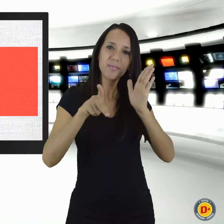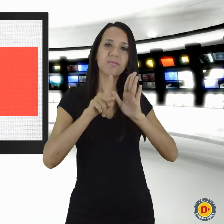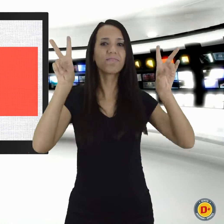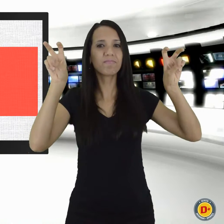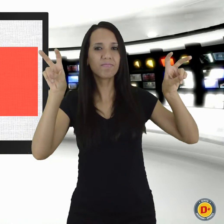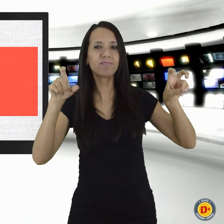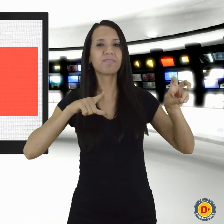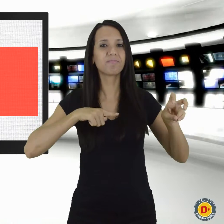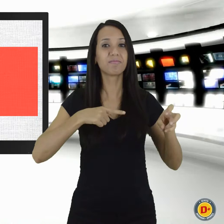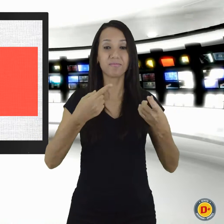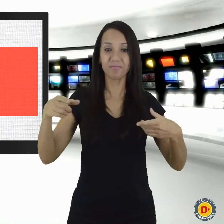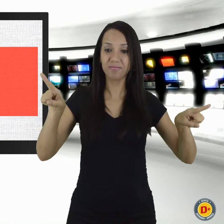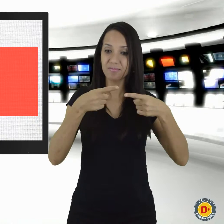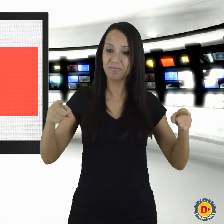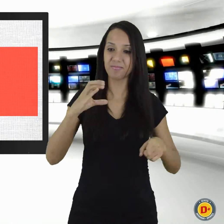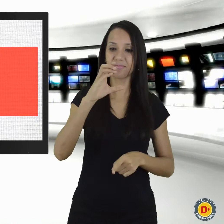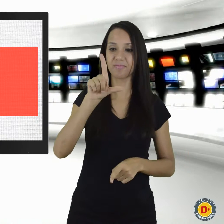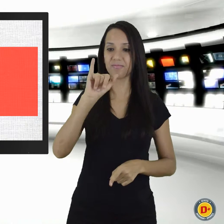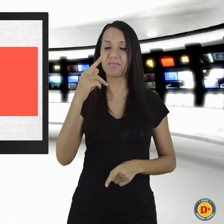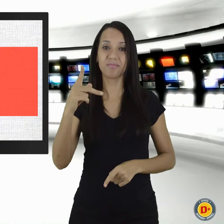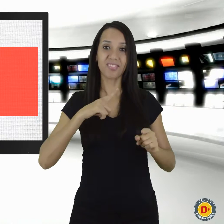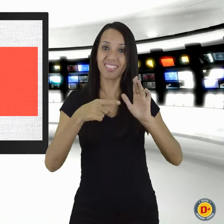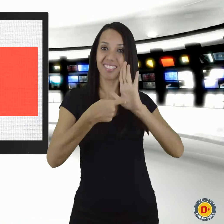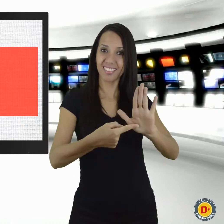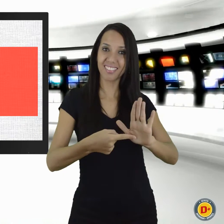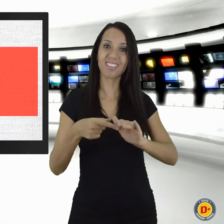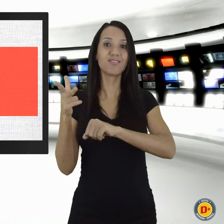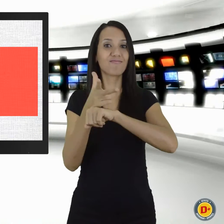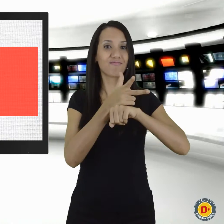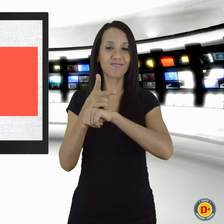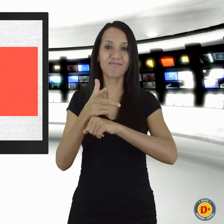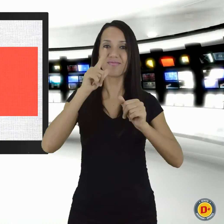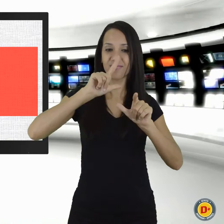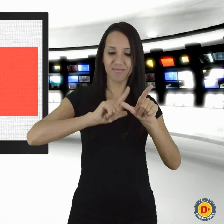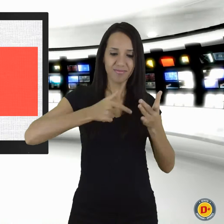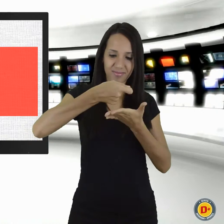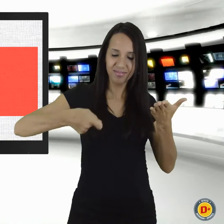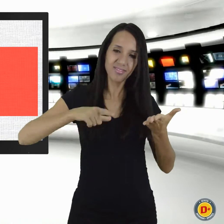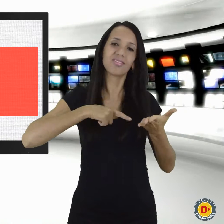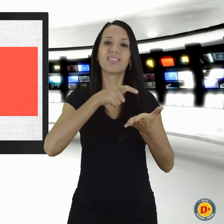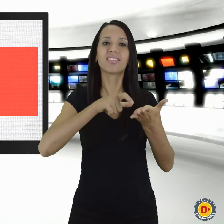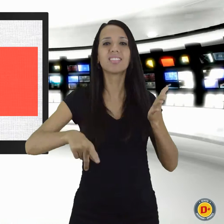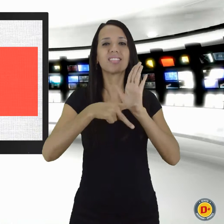clipe lançaram recentemente. A letra ressalta, valoriza a autoestima da mulher com deficiência.